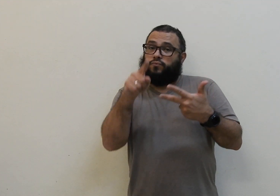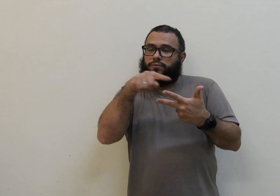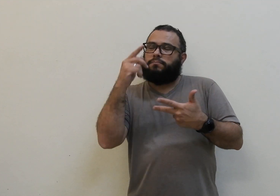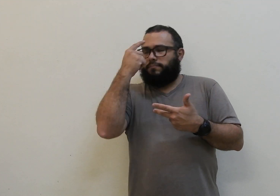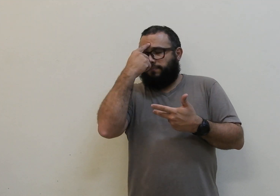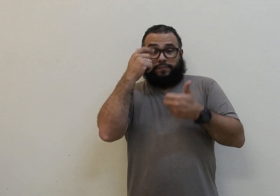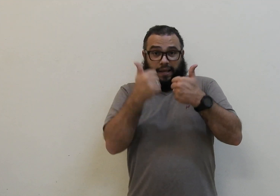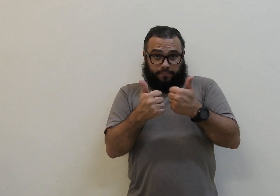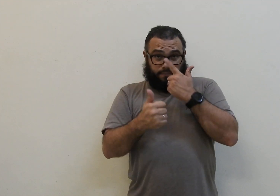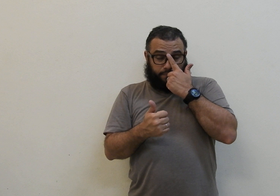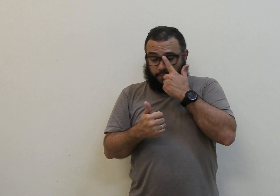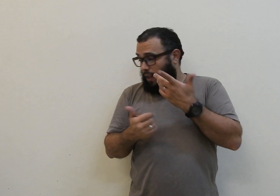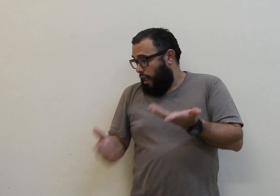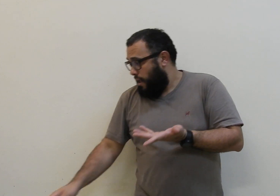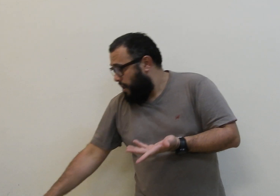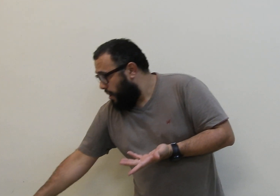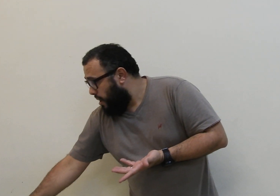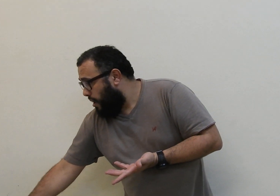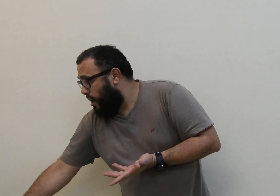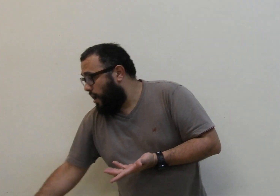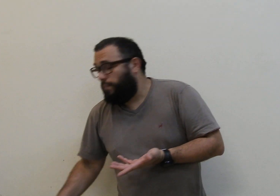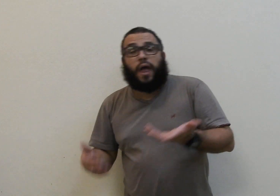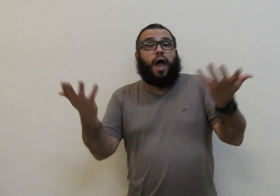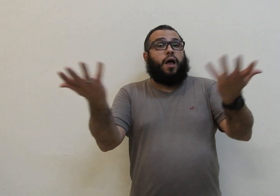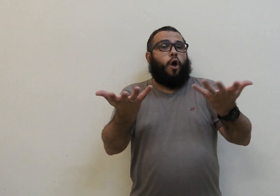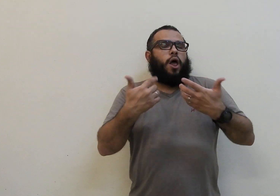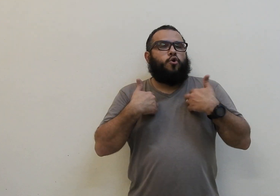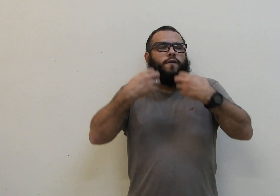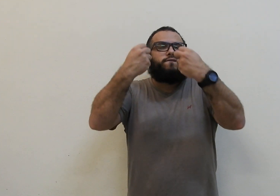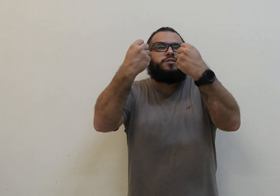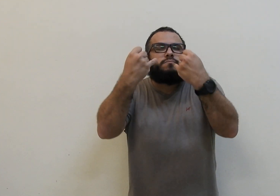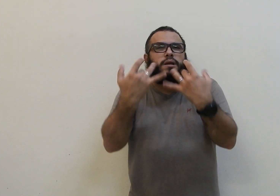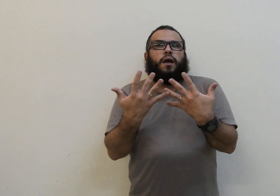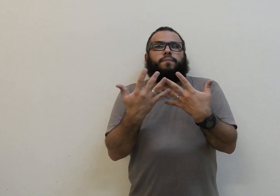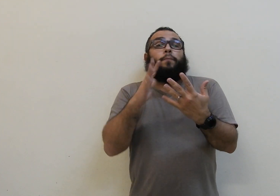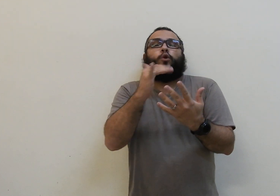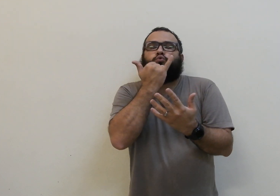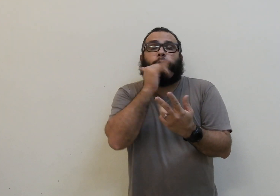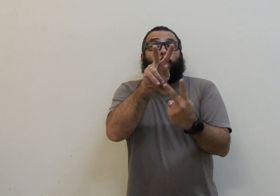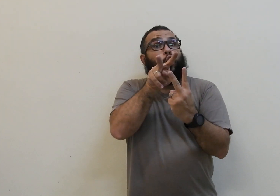Esses 3 pontos são os pontos, então, que nós vamos abordar na aula de hoje, e vocês vão ver que um tem link com o